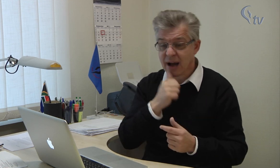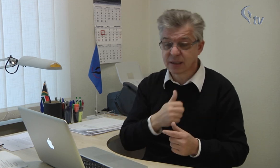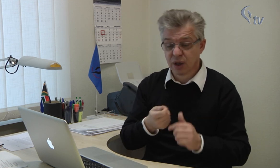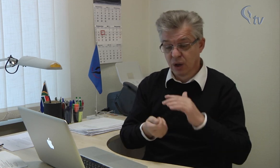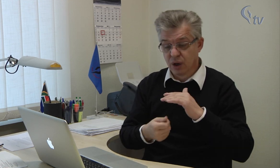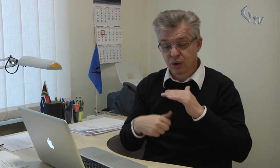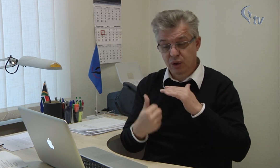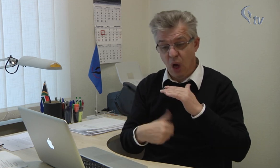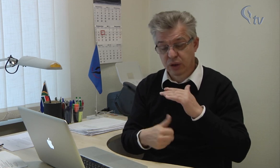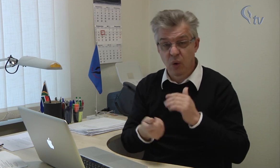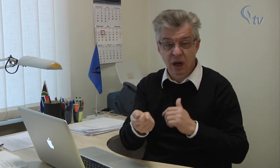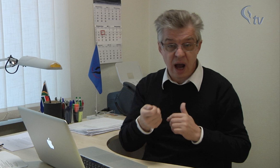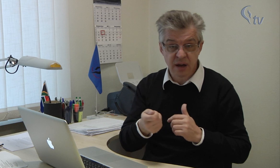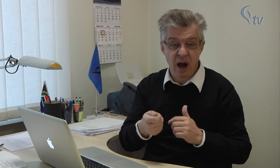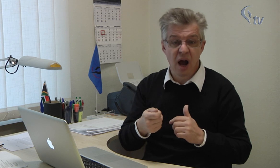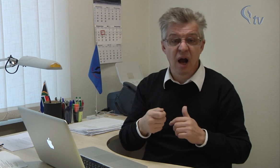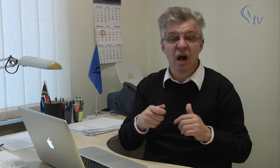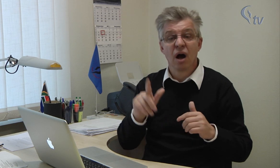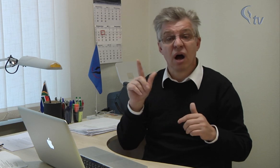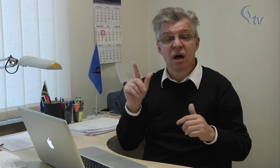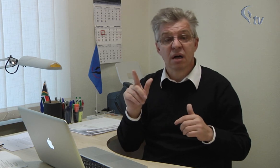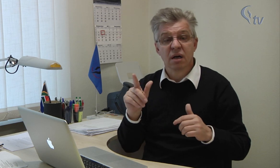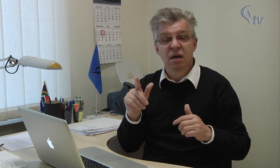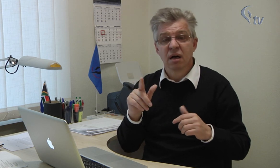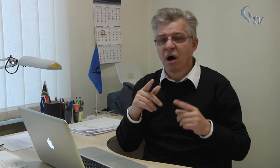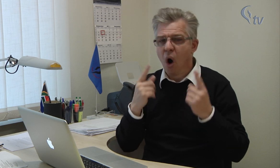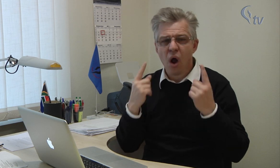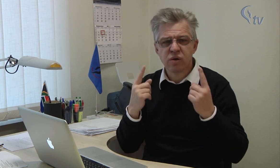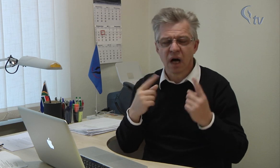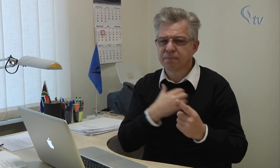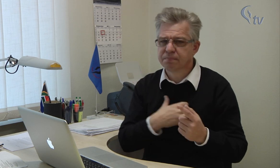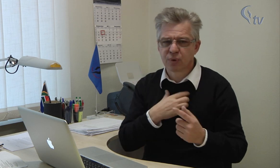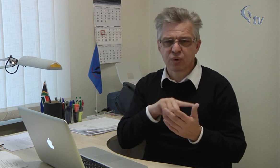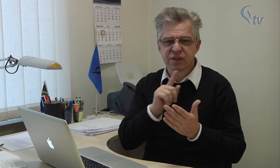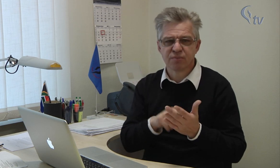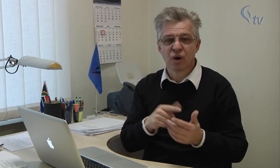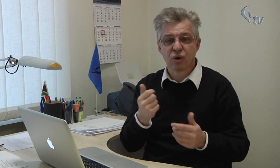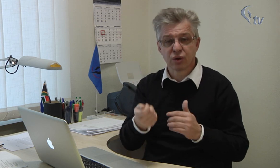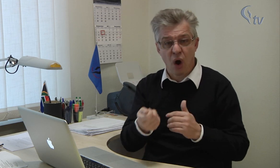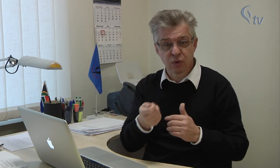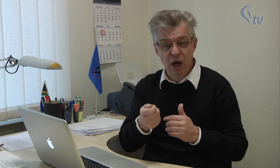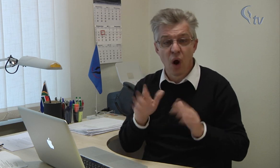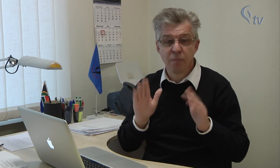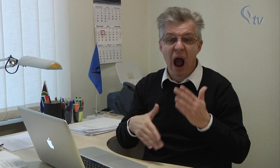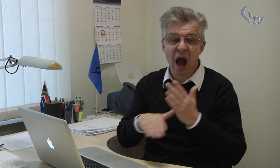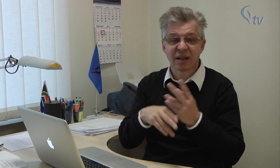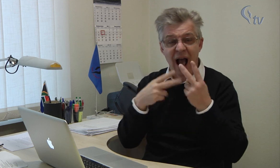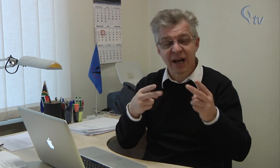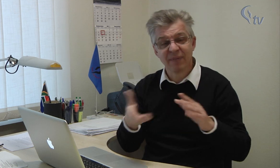Arutasime Eesti töötukassaga neid pakilisi küsimusi ja töötukassa lubas aidata erinevate